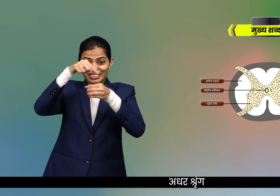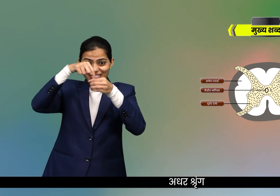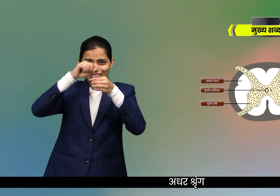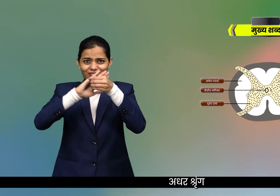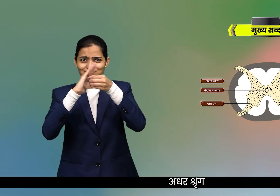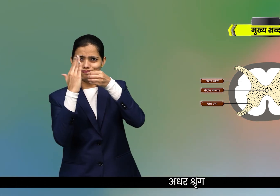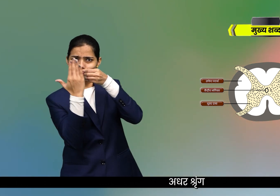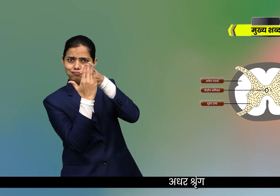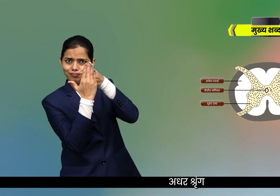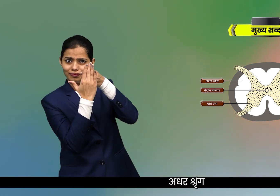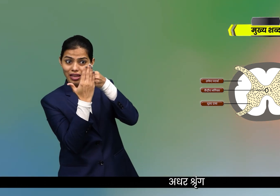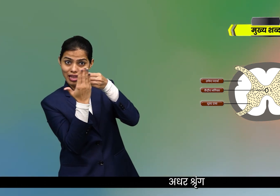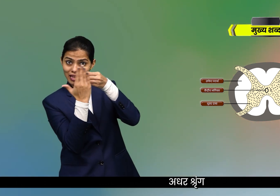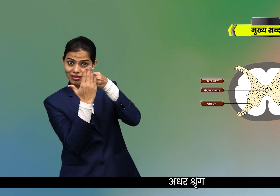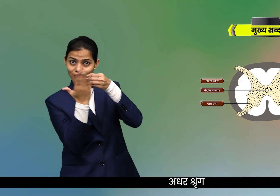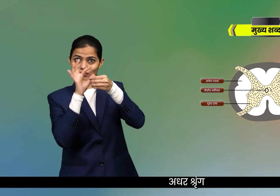अधर श्रृंग,